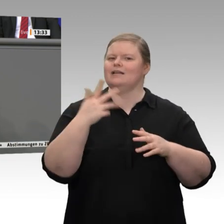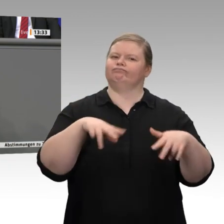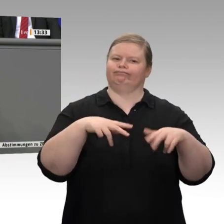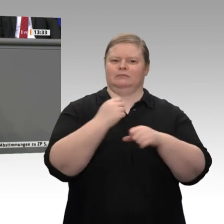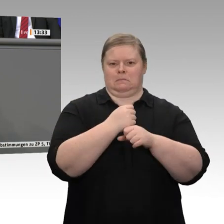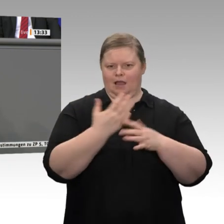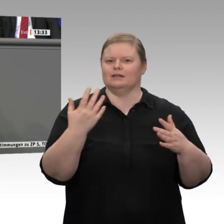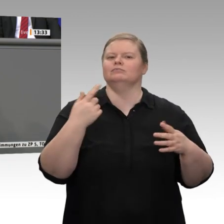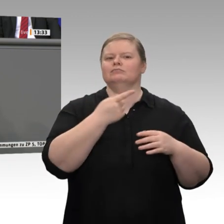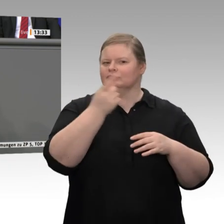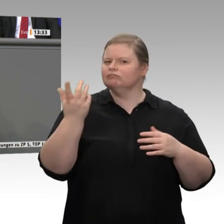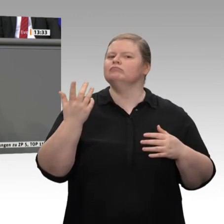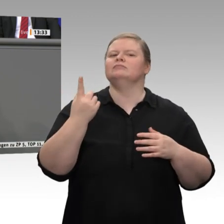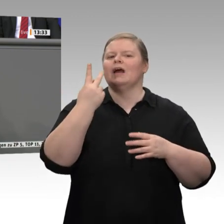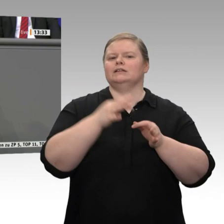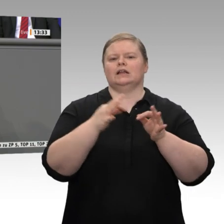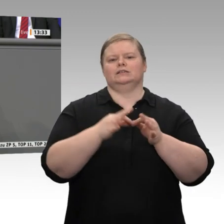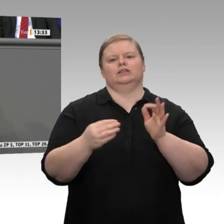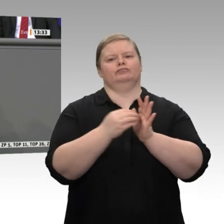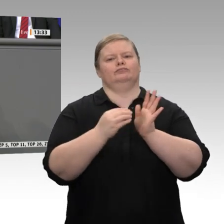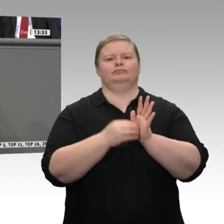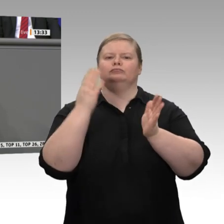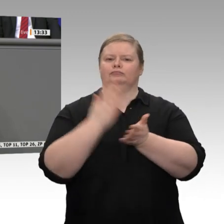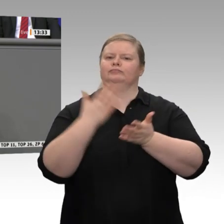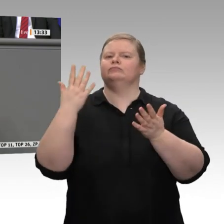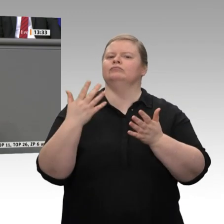eine praktisch handhabbare Spezifizierung dieses